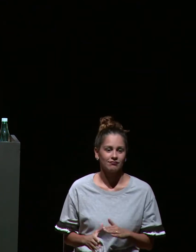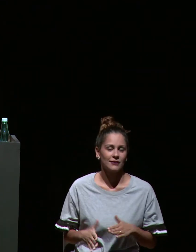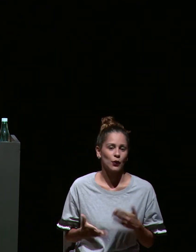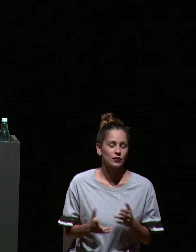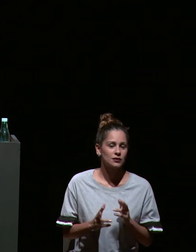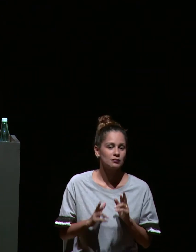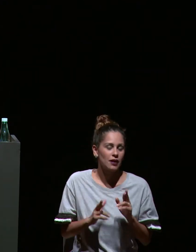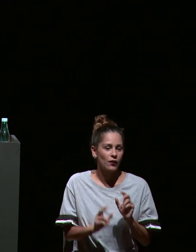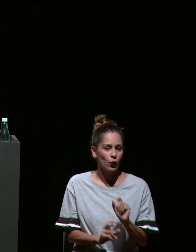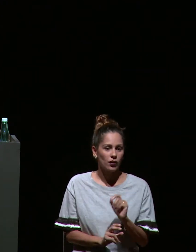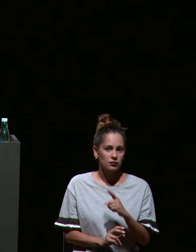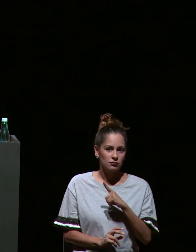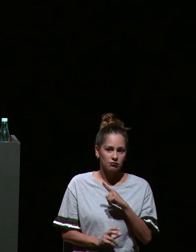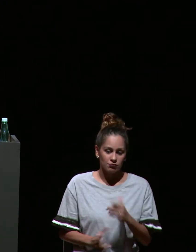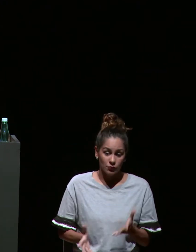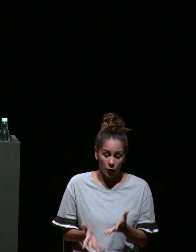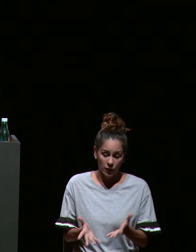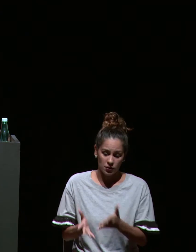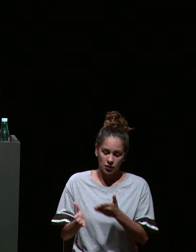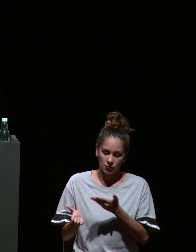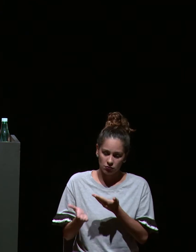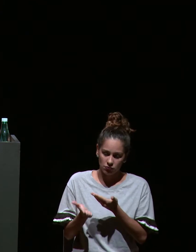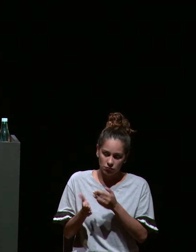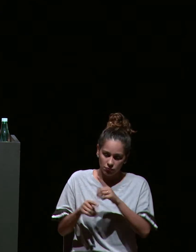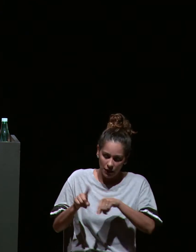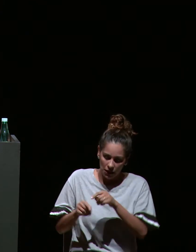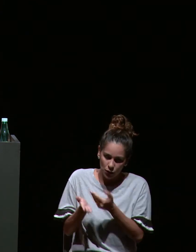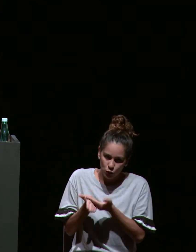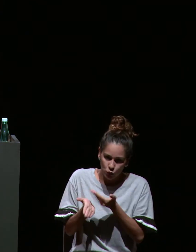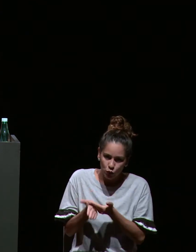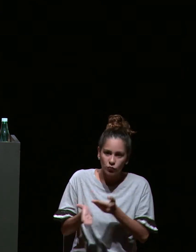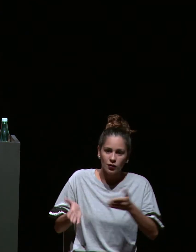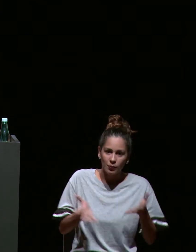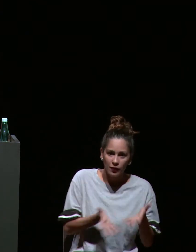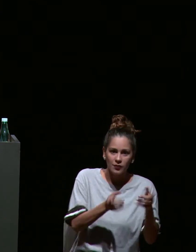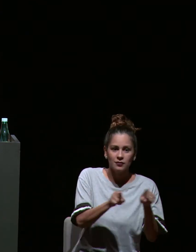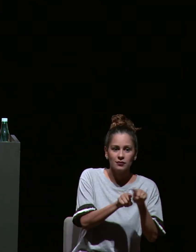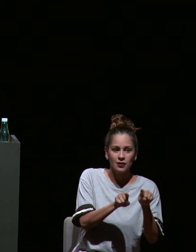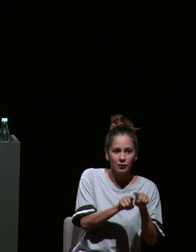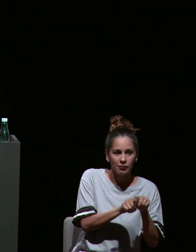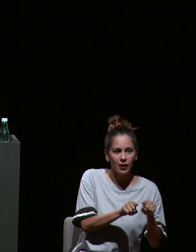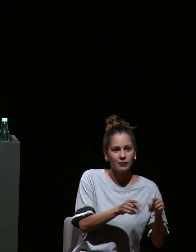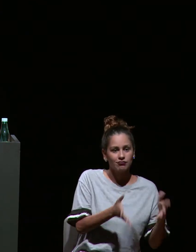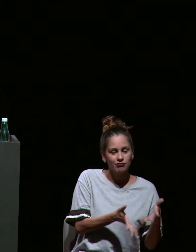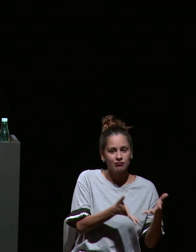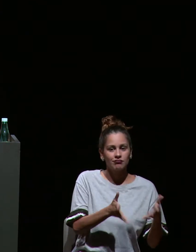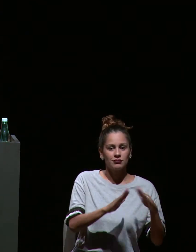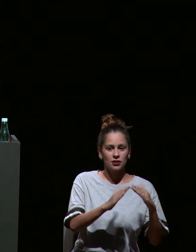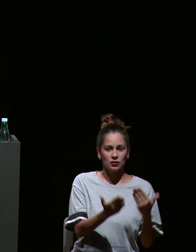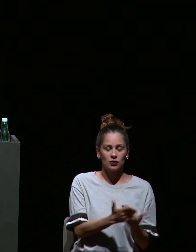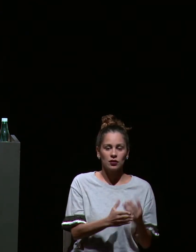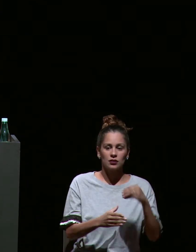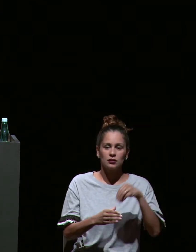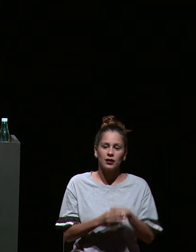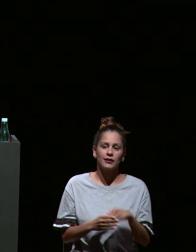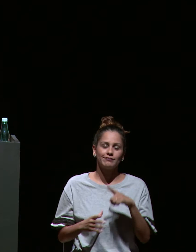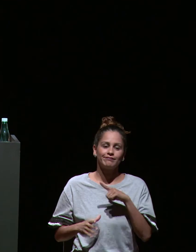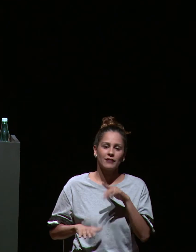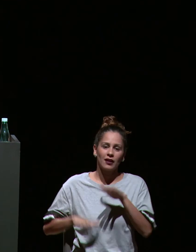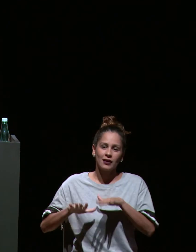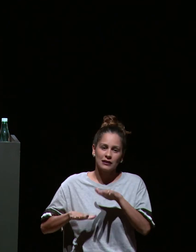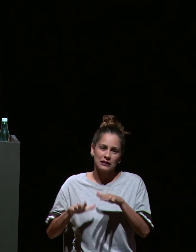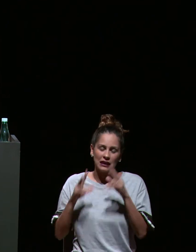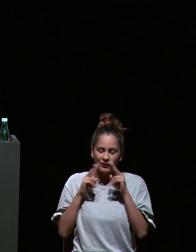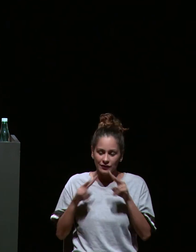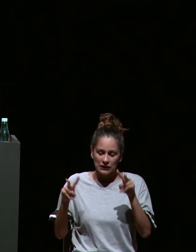promovesse uma análise crítica da tradição escolar, sendo capaz, portanto, da desconstrução de visões depreciativas alimentadas